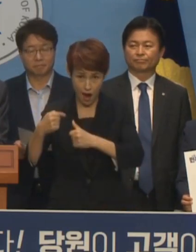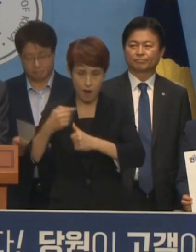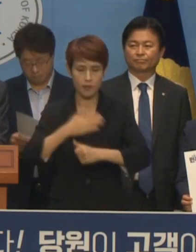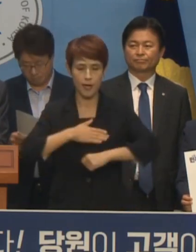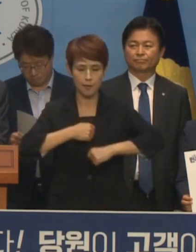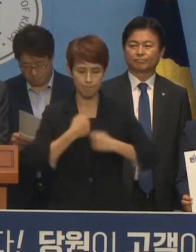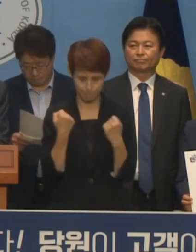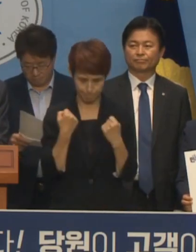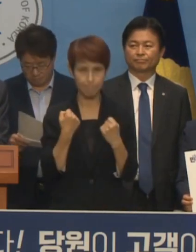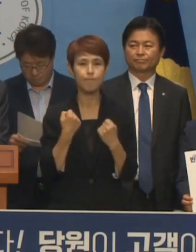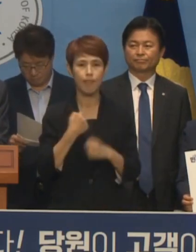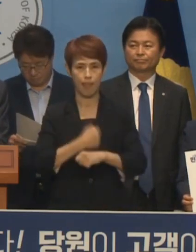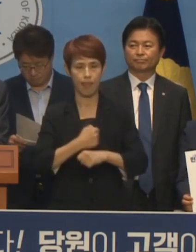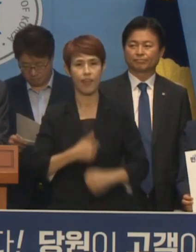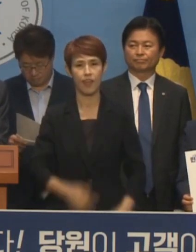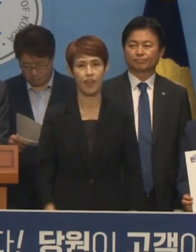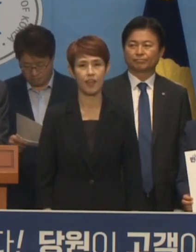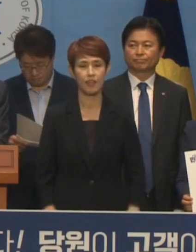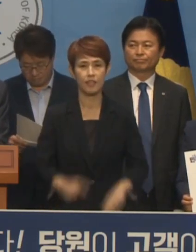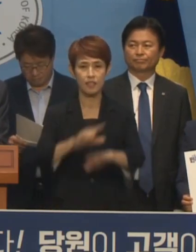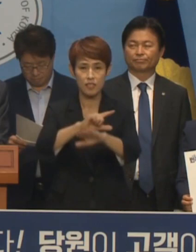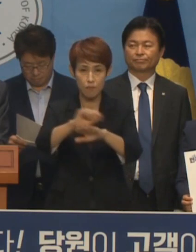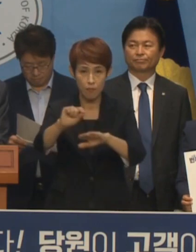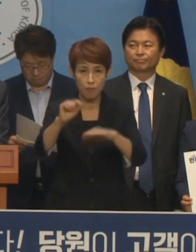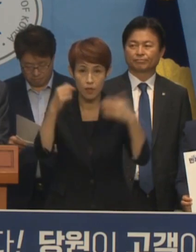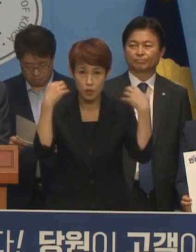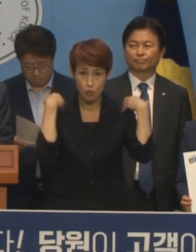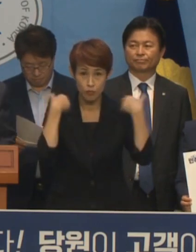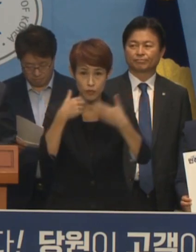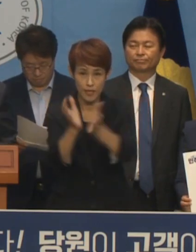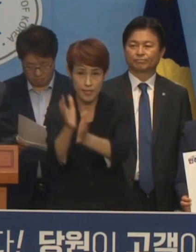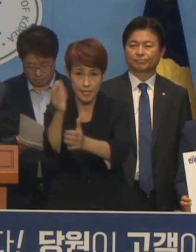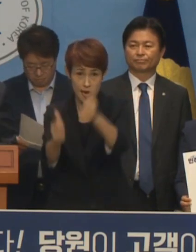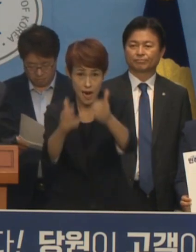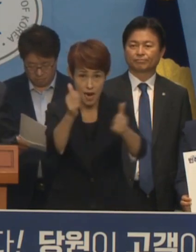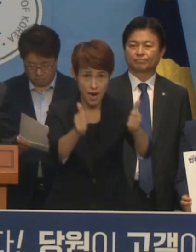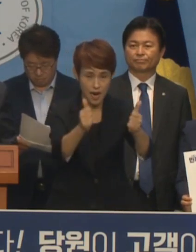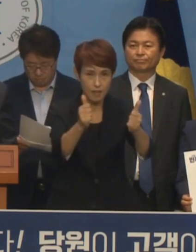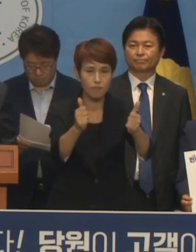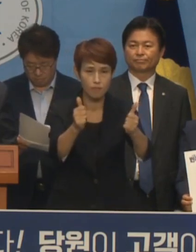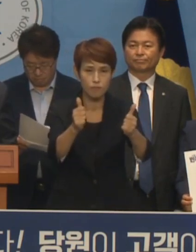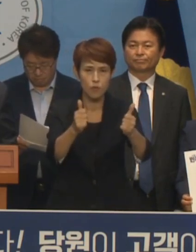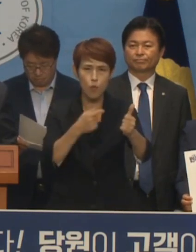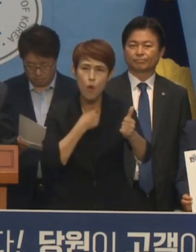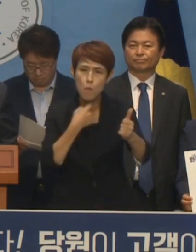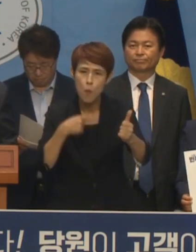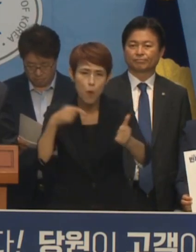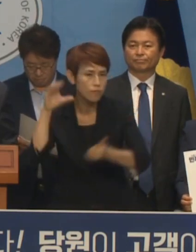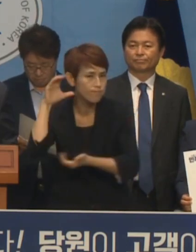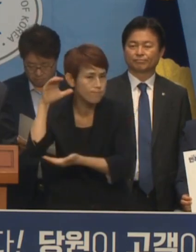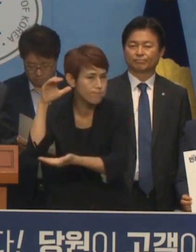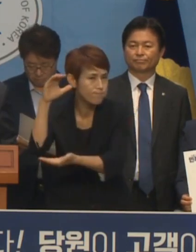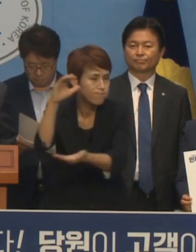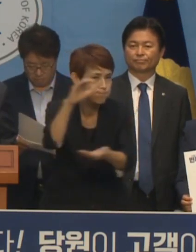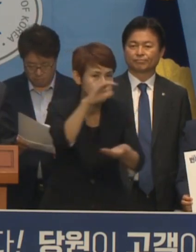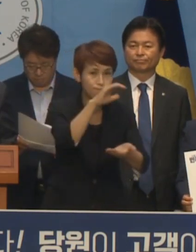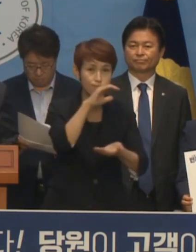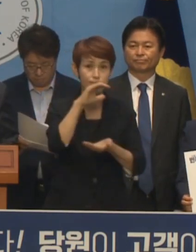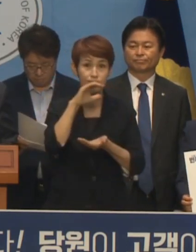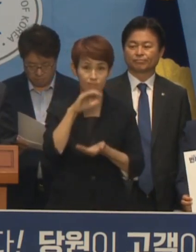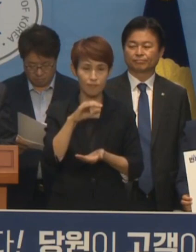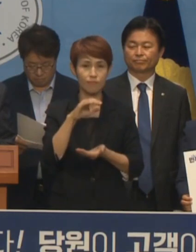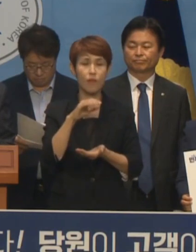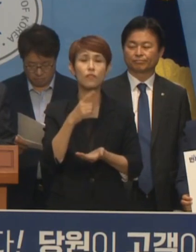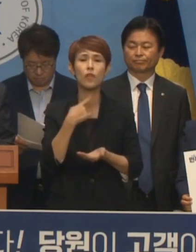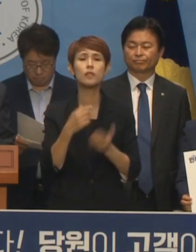받들겠습니다. 지방정부 단체장들은 각종 면을 경청하며 문제 해결 능력을 키운